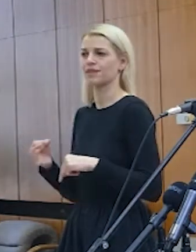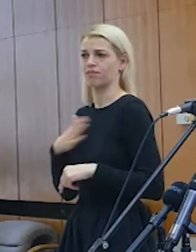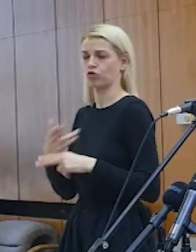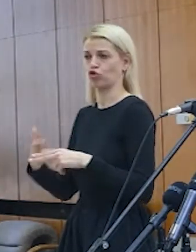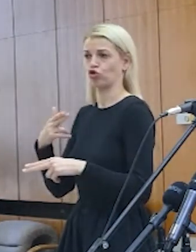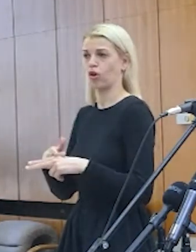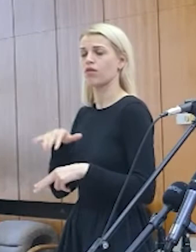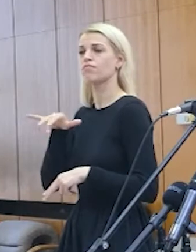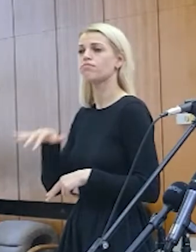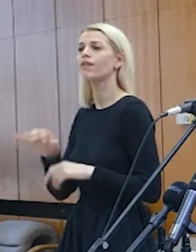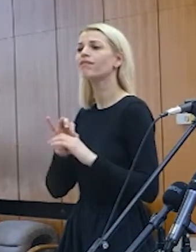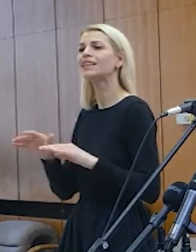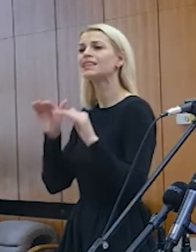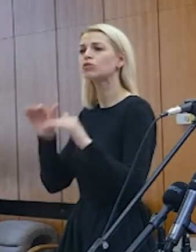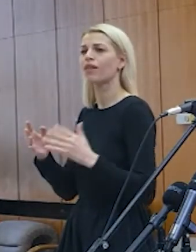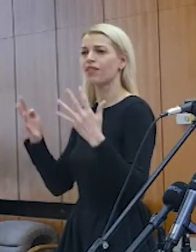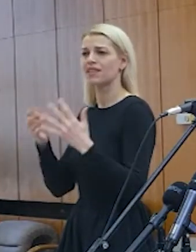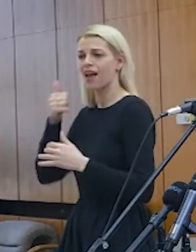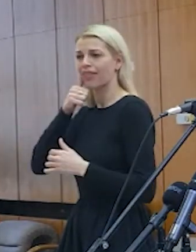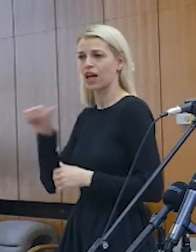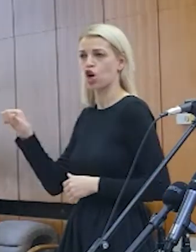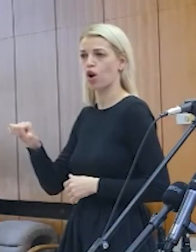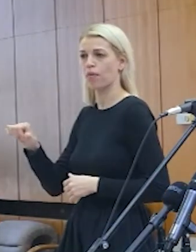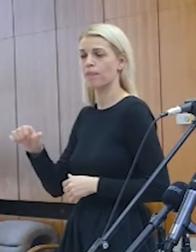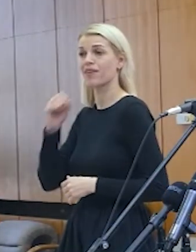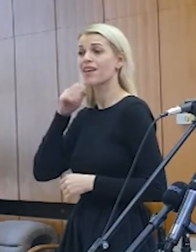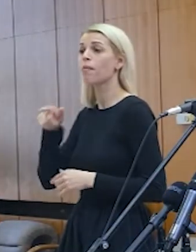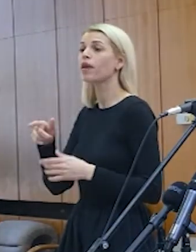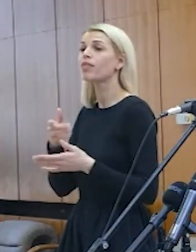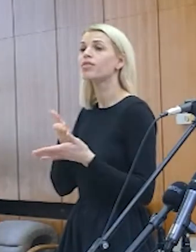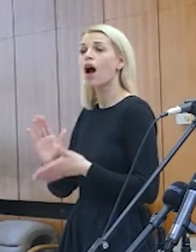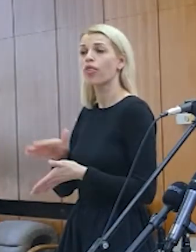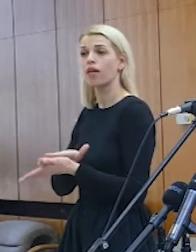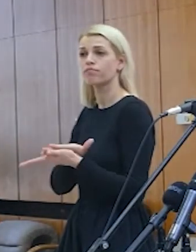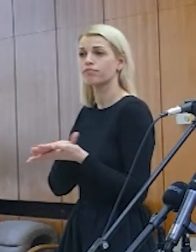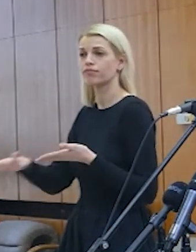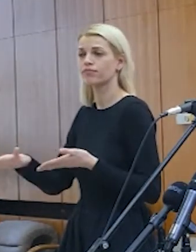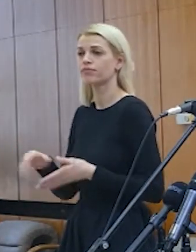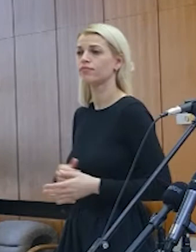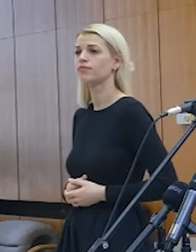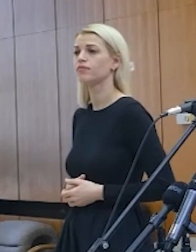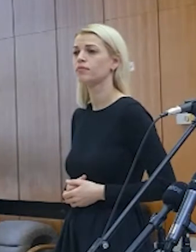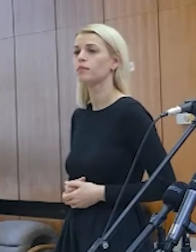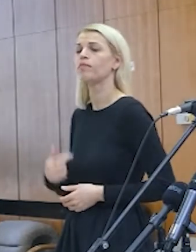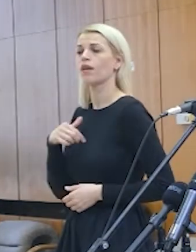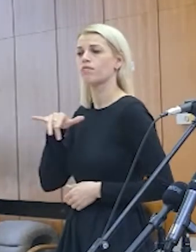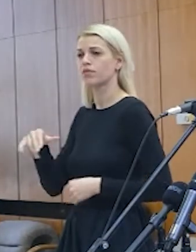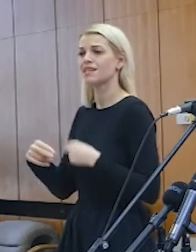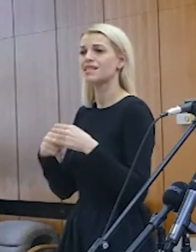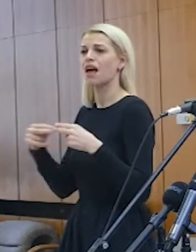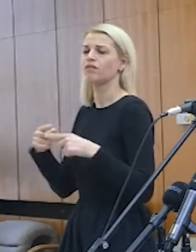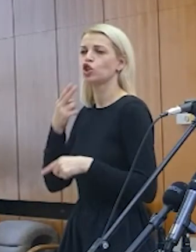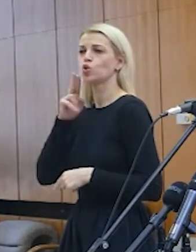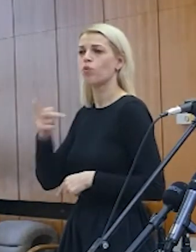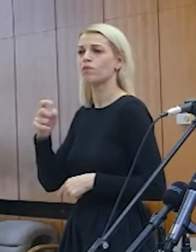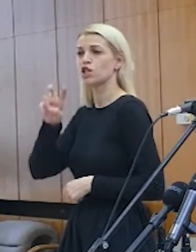ropy na 90 dní a ak by aj tá sa minula, tak mám záväzok, prísľub od